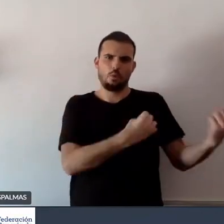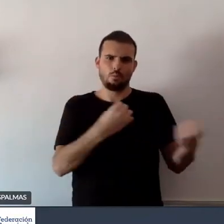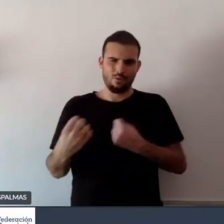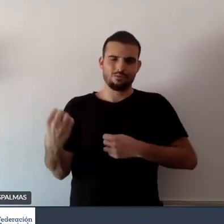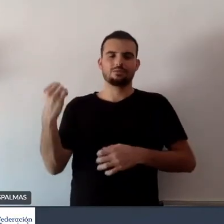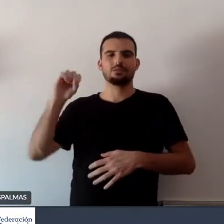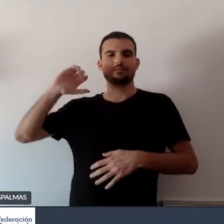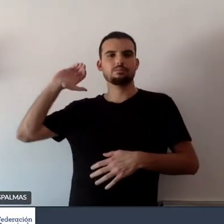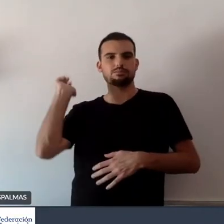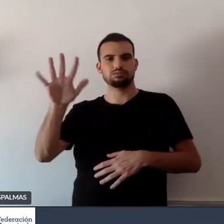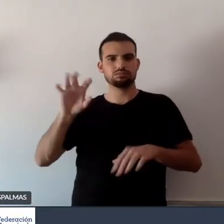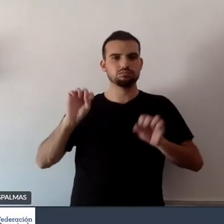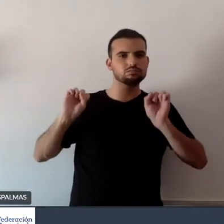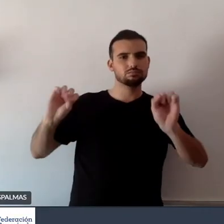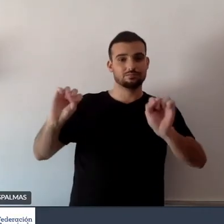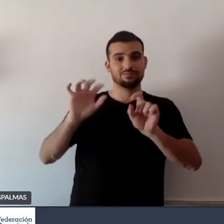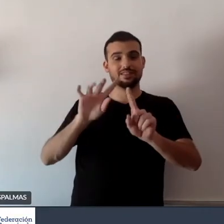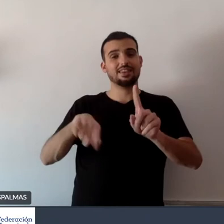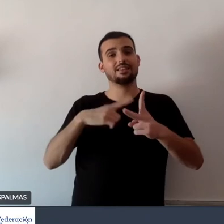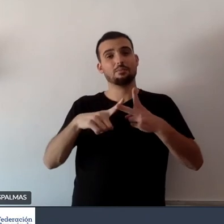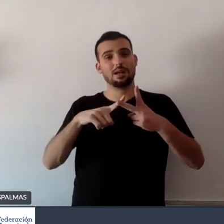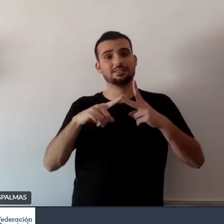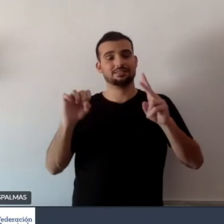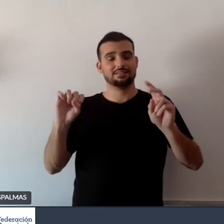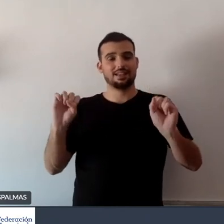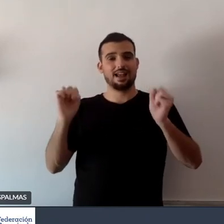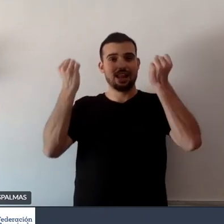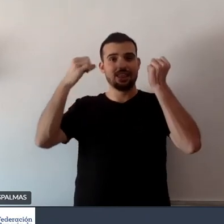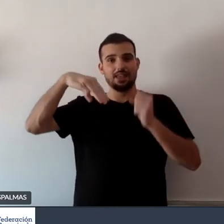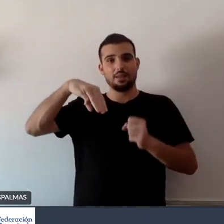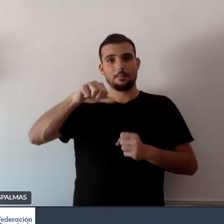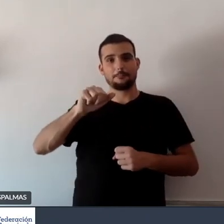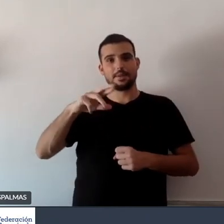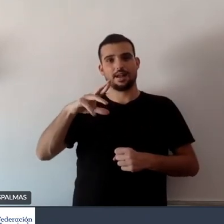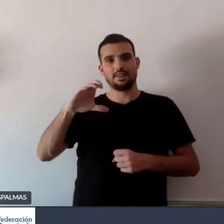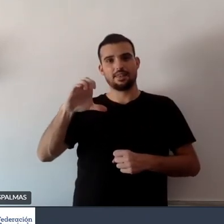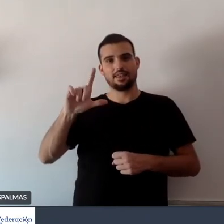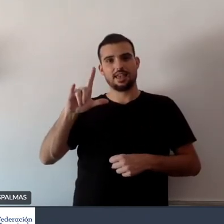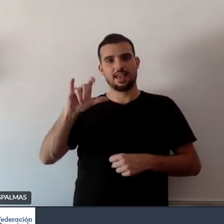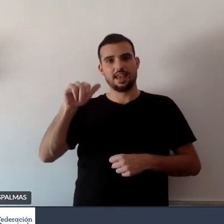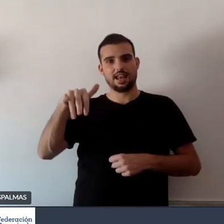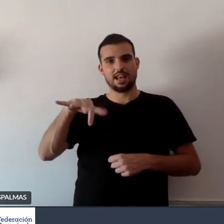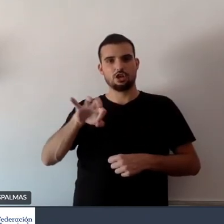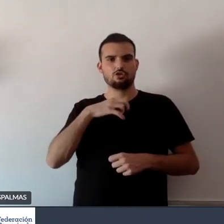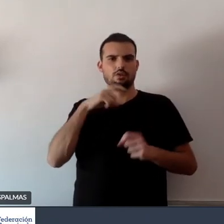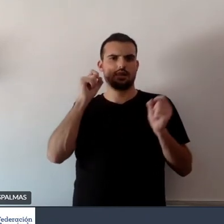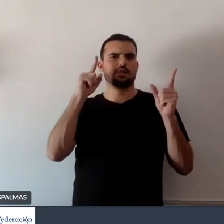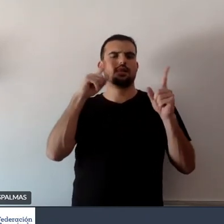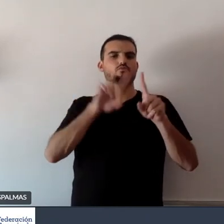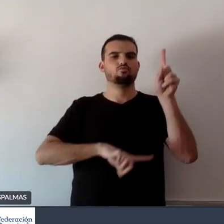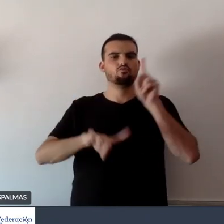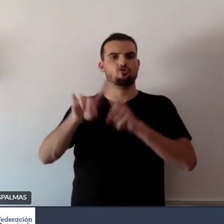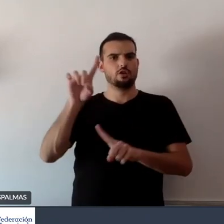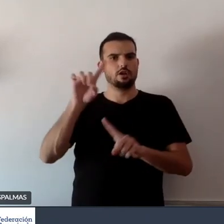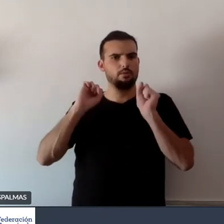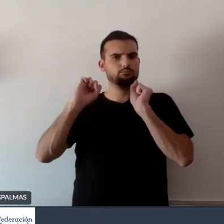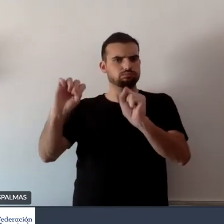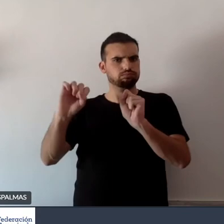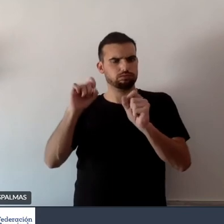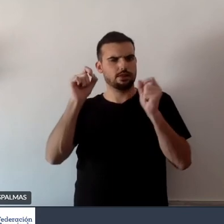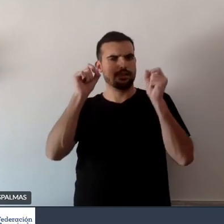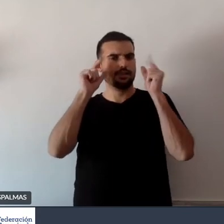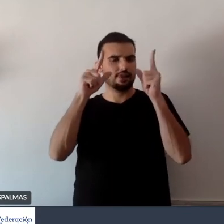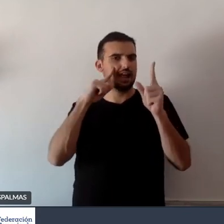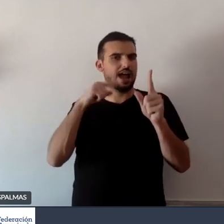directo, situación de rescate. Marcelinho lee este problema defensivo, se da cuenta de que no están en